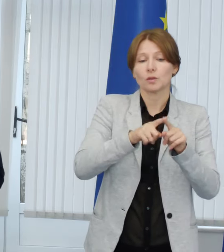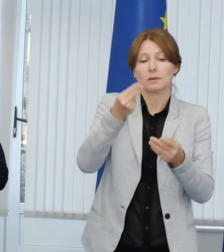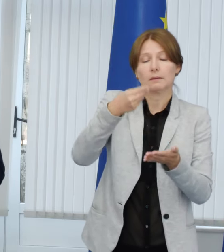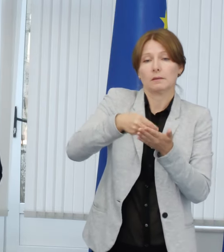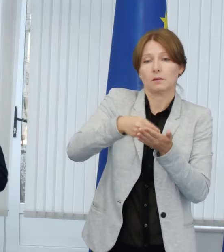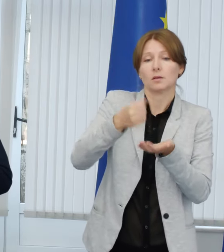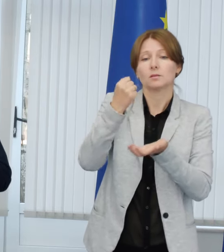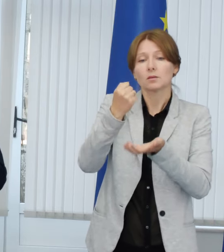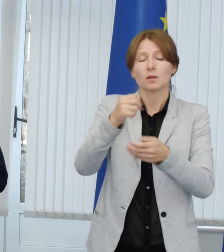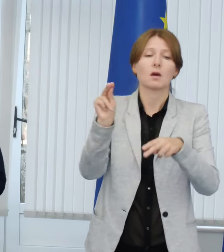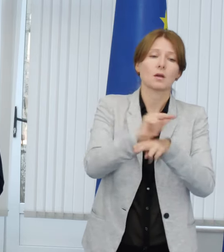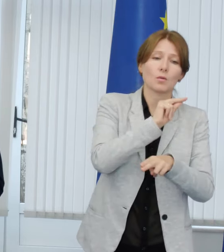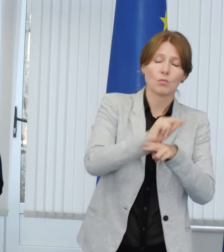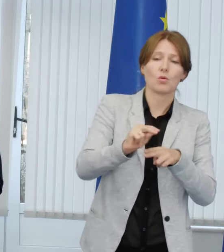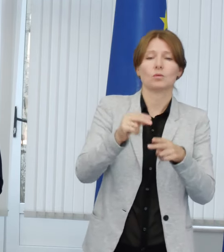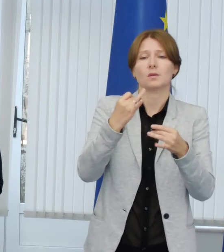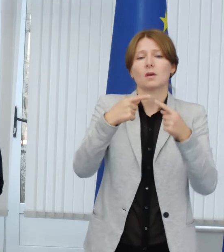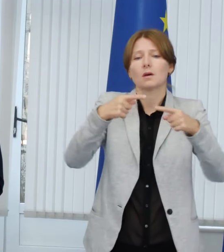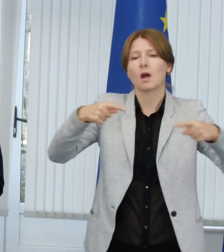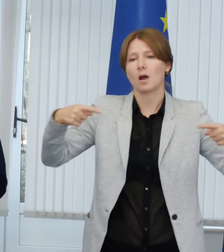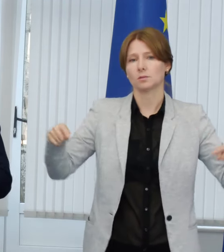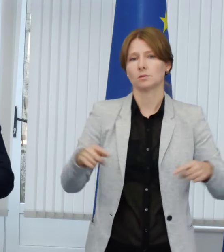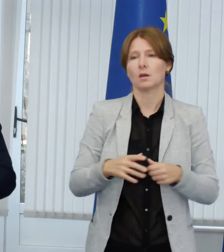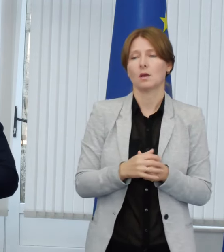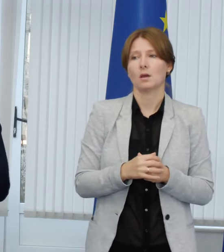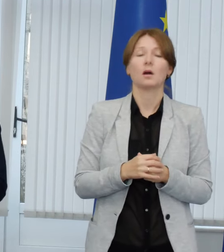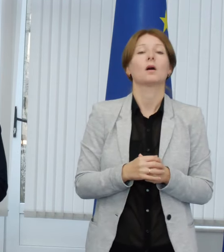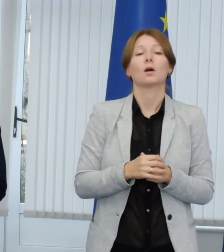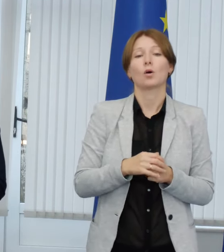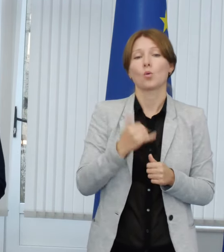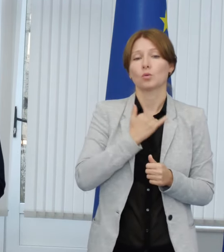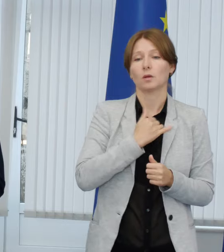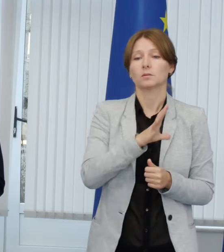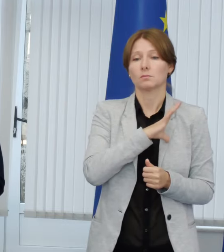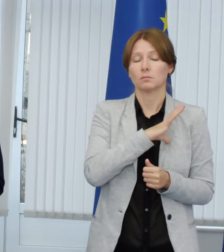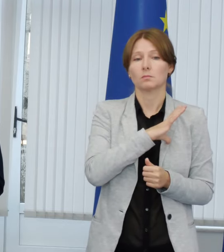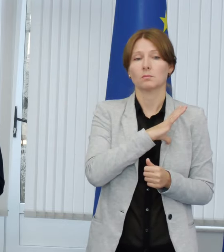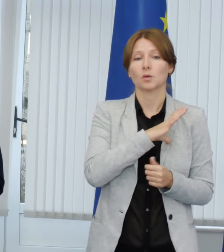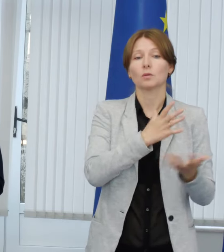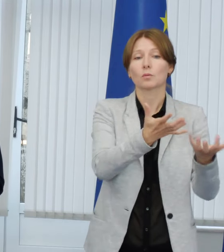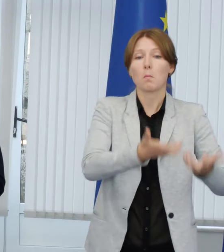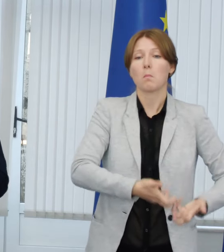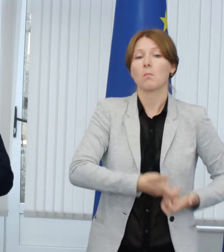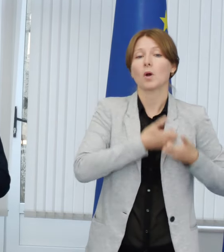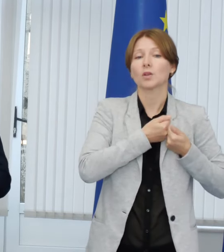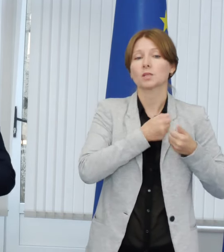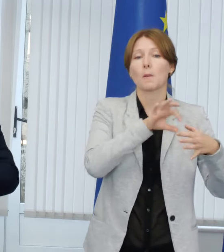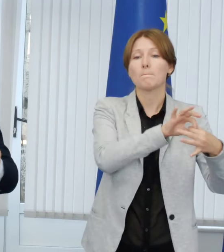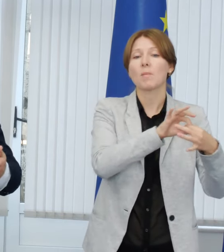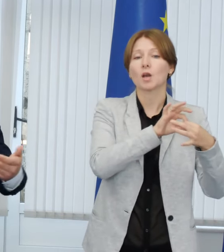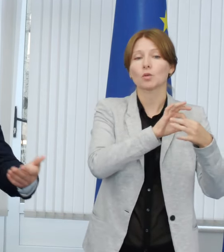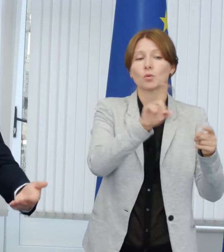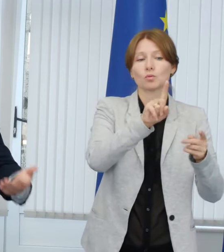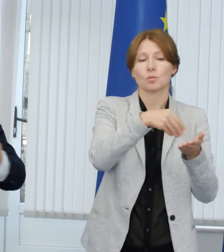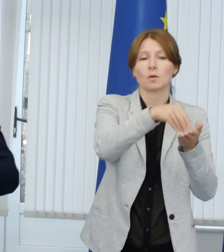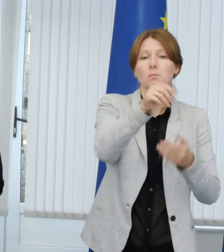pentru intervenții, în reparații, în echipamente, pentru că am beneficiat de suportul partenerilor, spre exemplu, pentru a